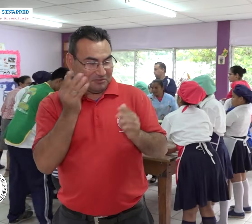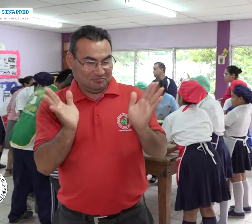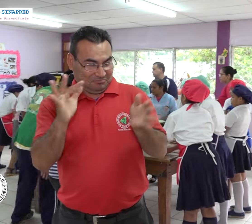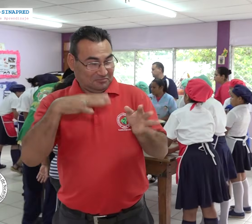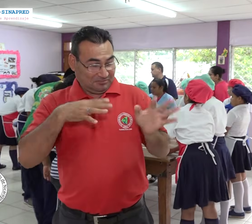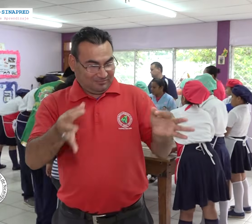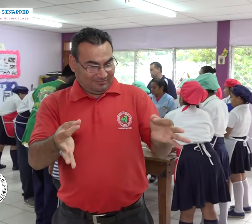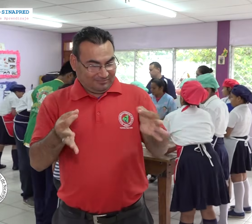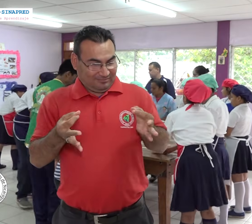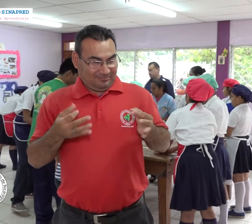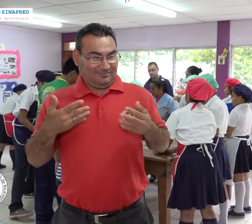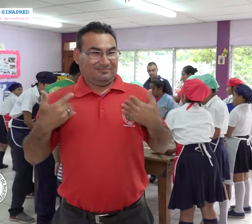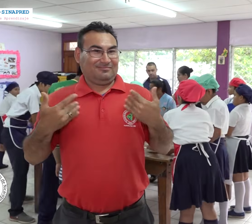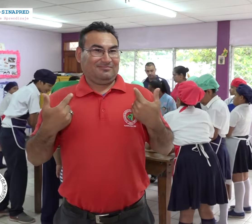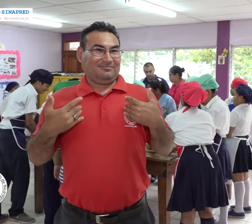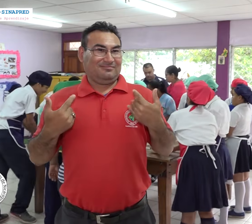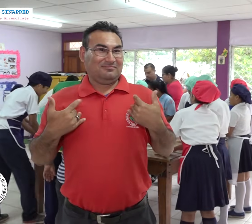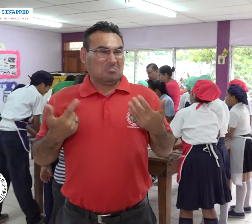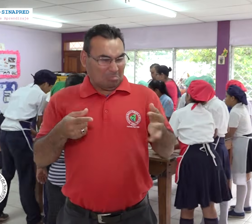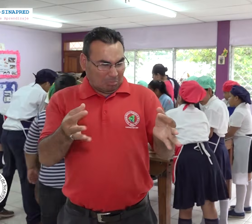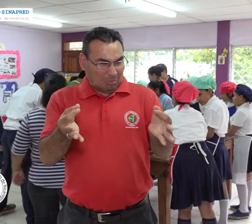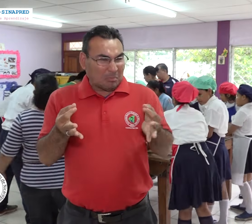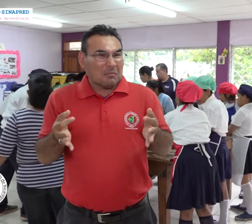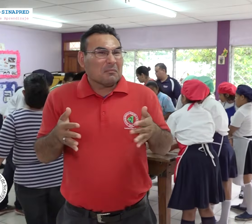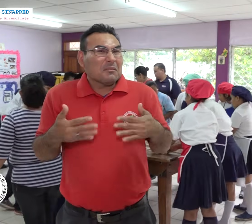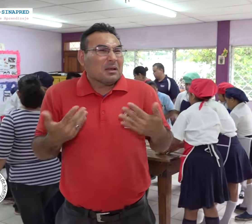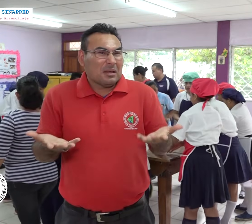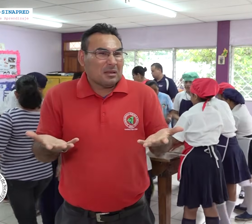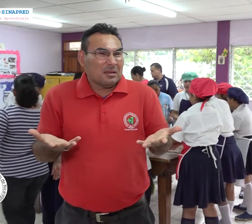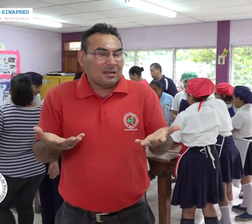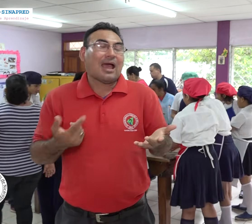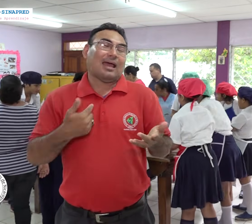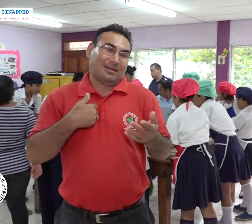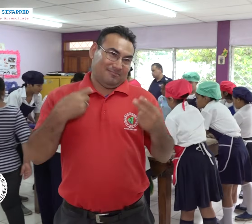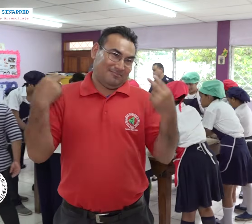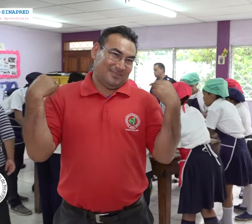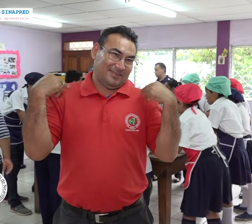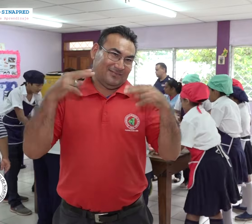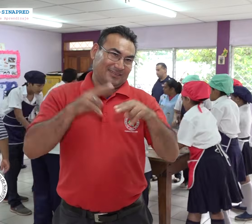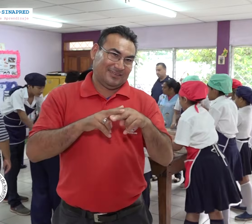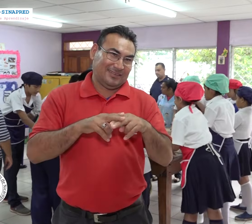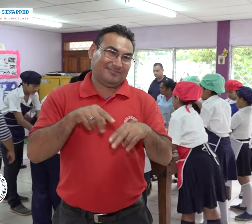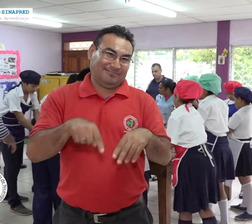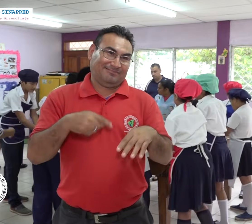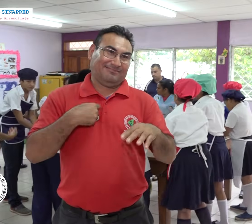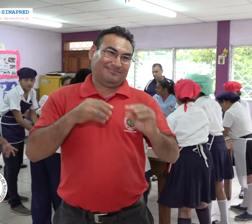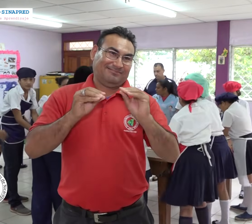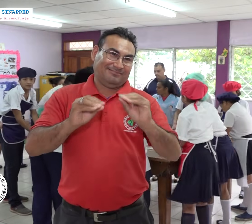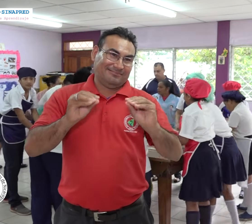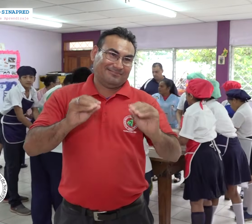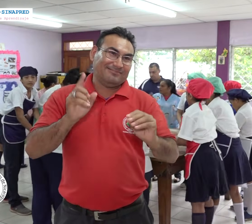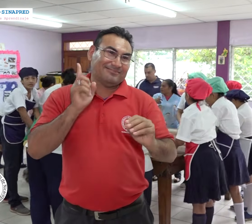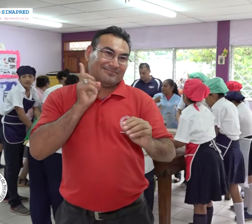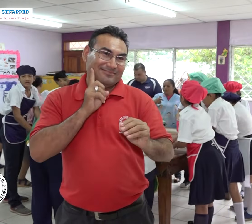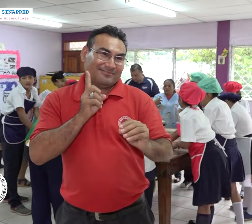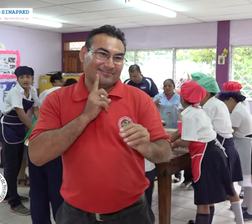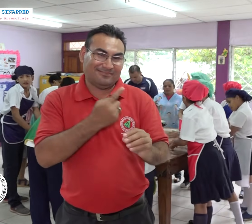estudios. Es una gran satisfacción para mí. ¿Por qué? Porque significa que yo soy un docente y puedo enseñarle a mis